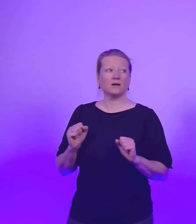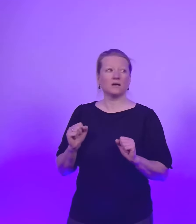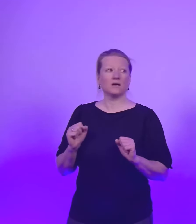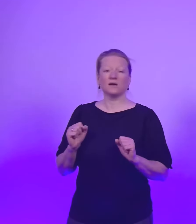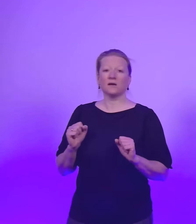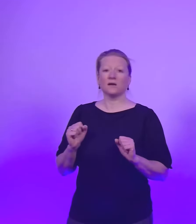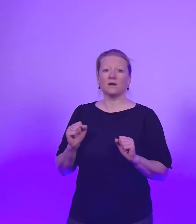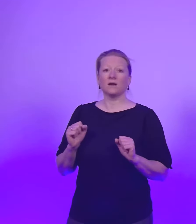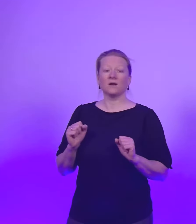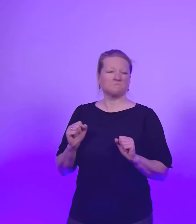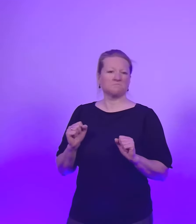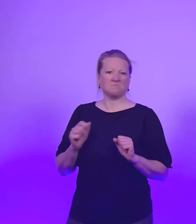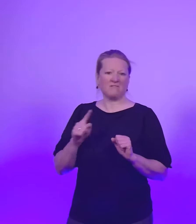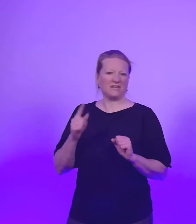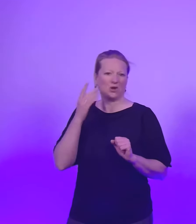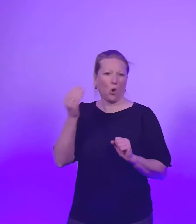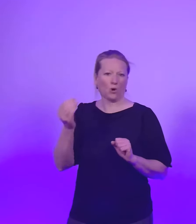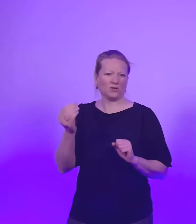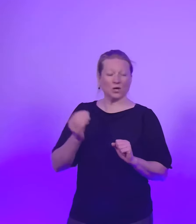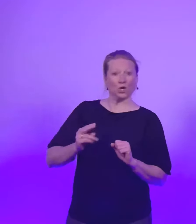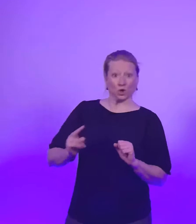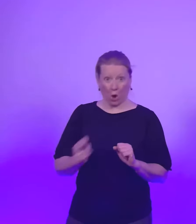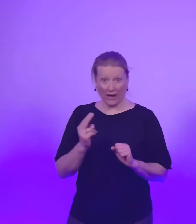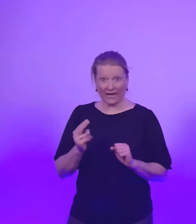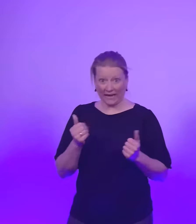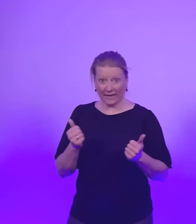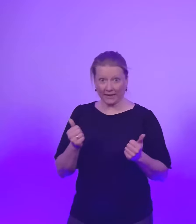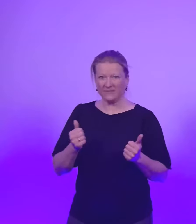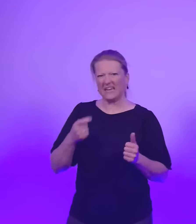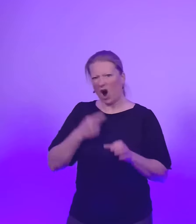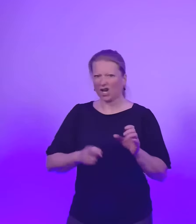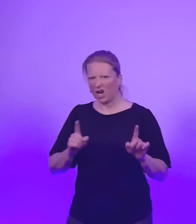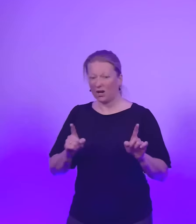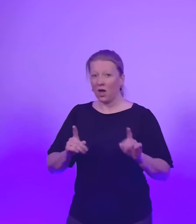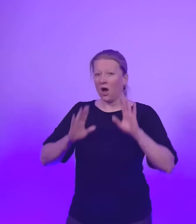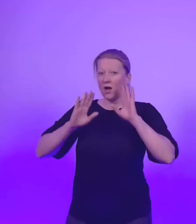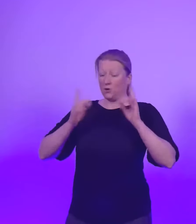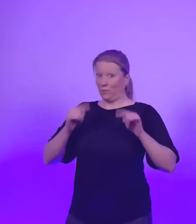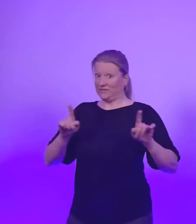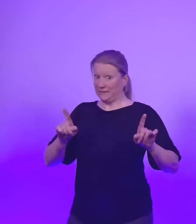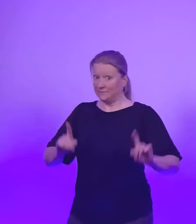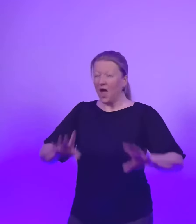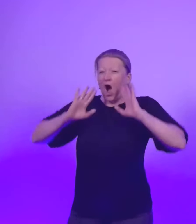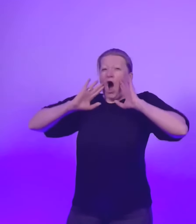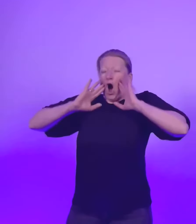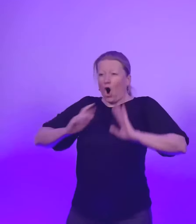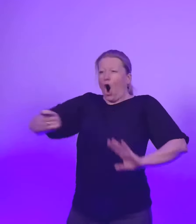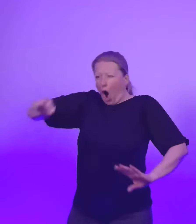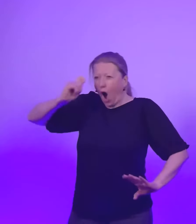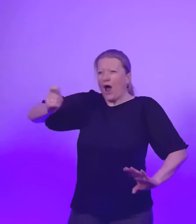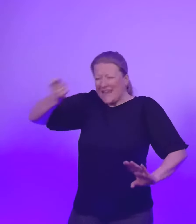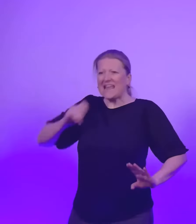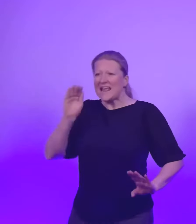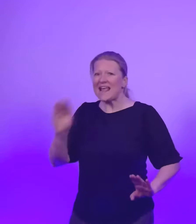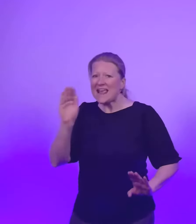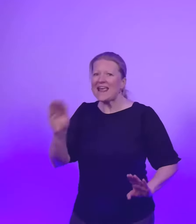Ik denk niet dat Olly ons heeft gehoord. We gaan nog een keertje roepen. Nog ietsje harder. Komt-ie. Olly!